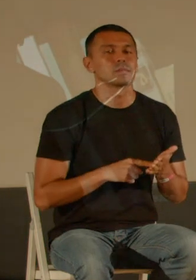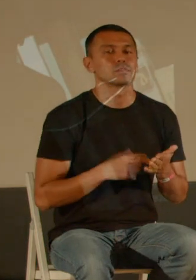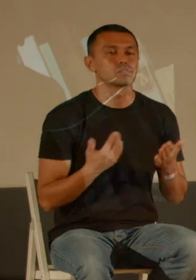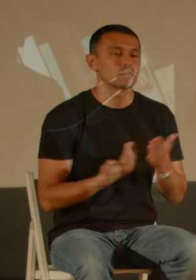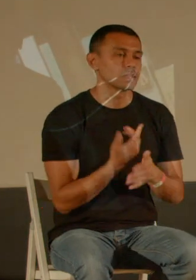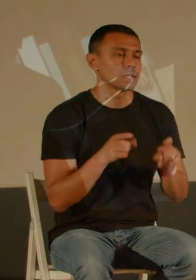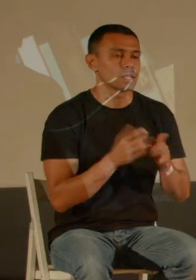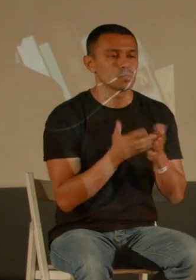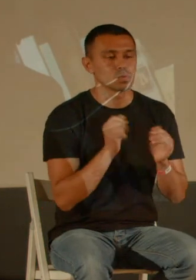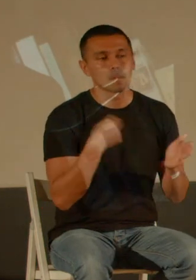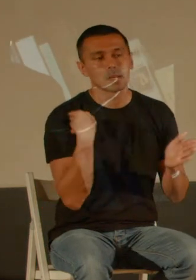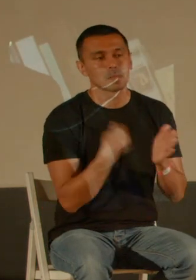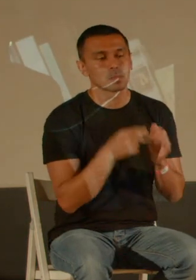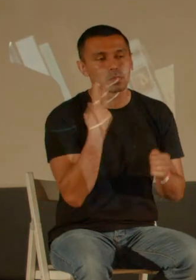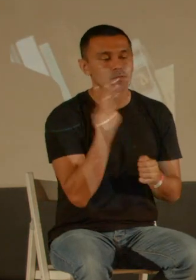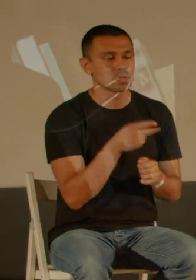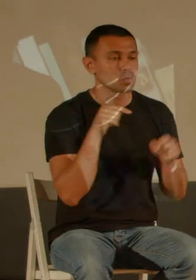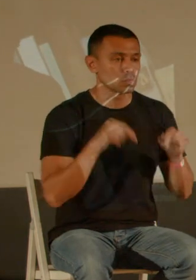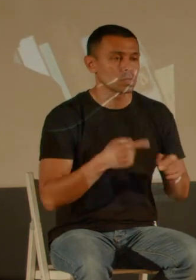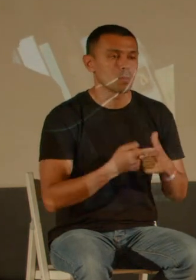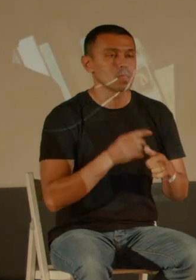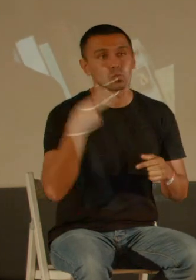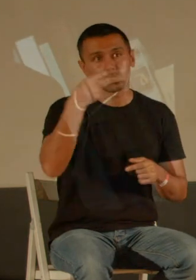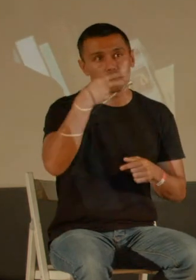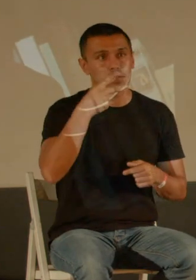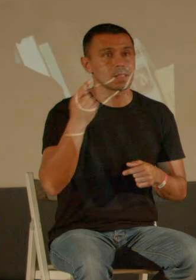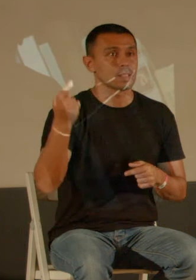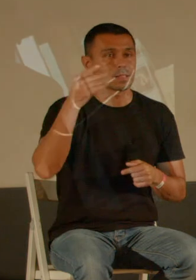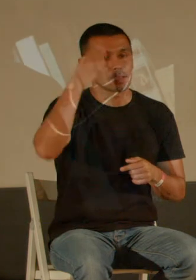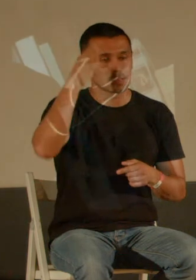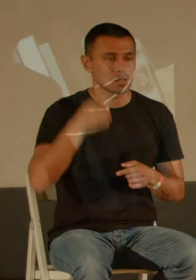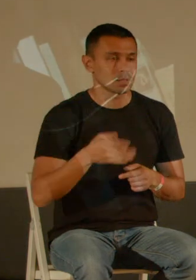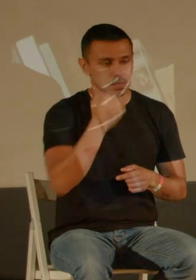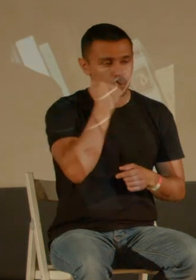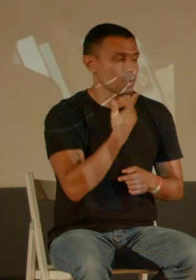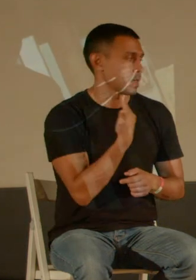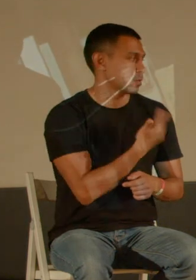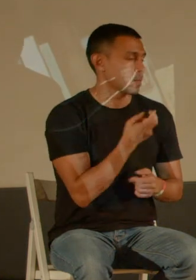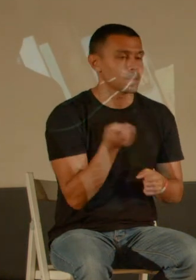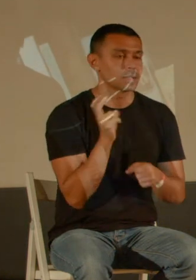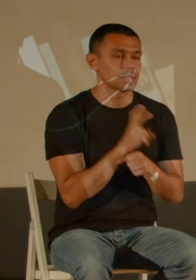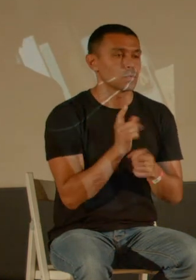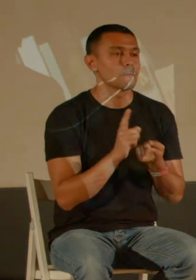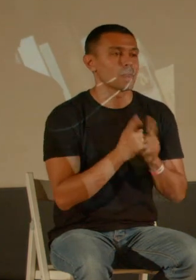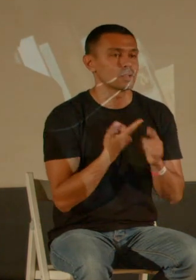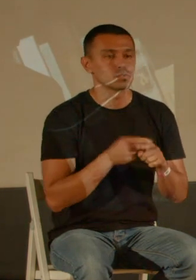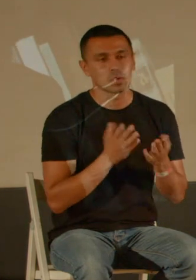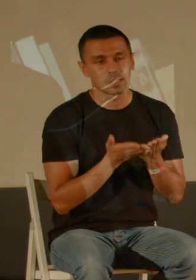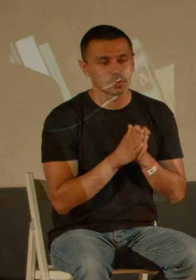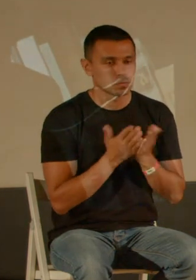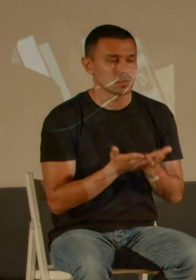Знову ж таки, книжку можна придбати, подивитися тут або на другому поверсі на стенді. Дякую Галині, що прийшла, що переклала